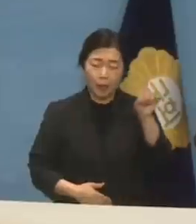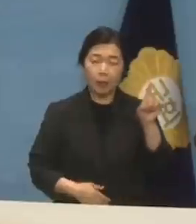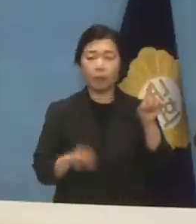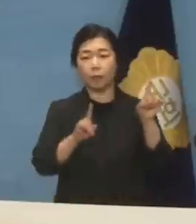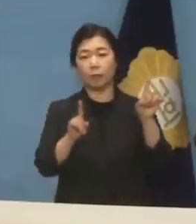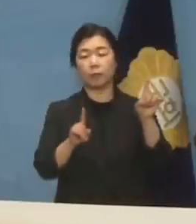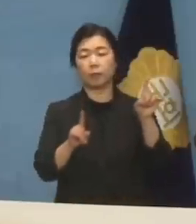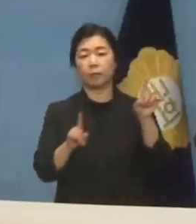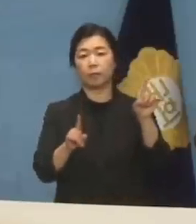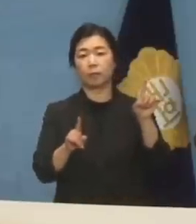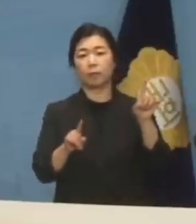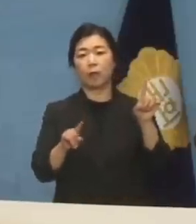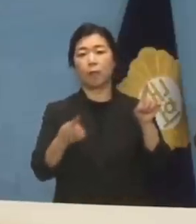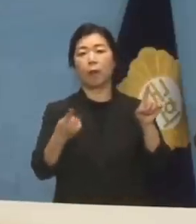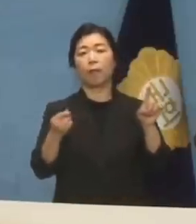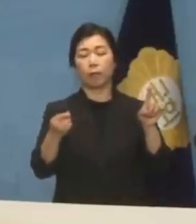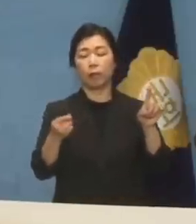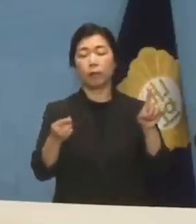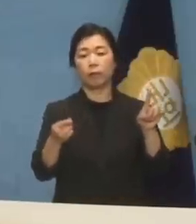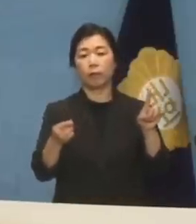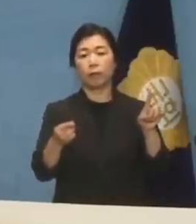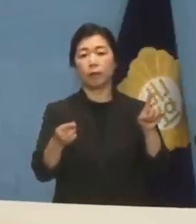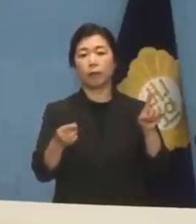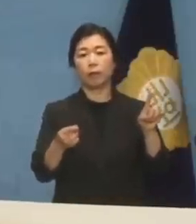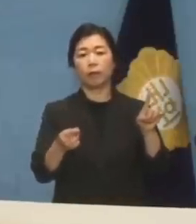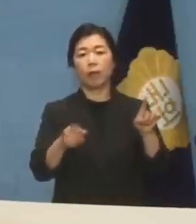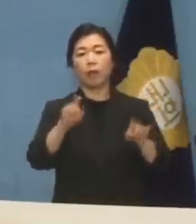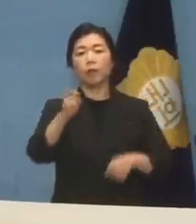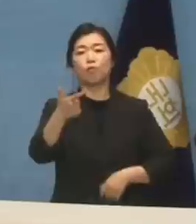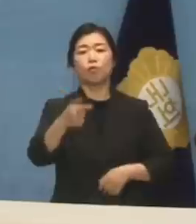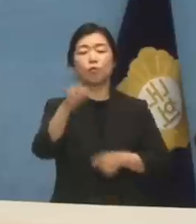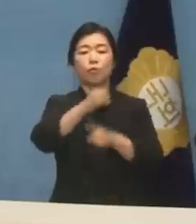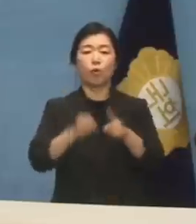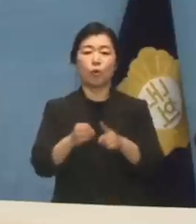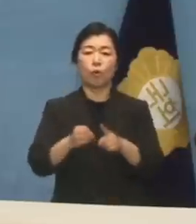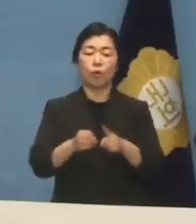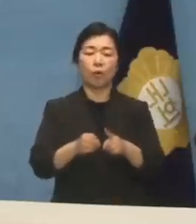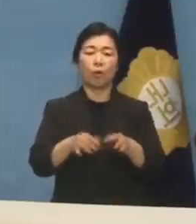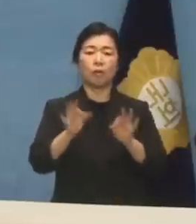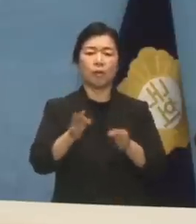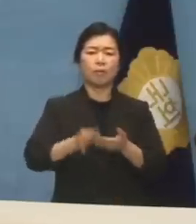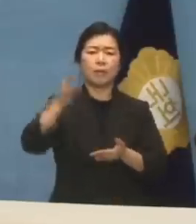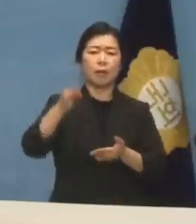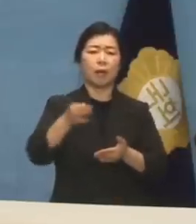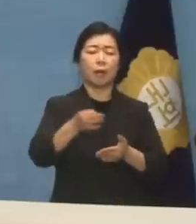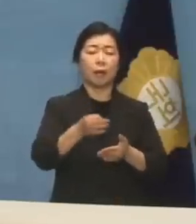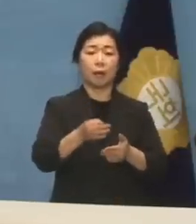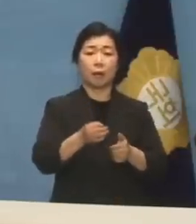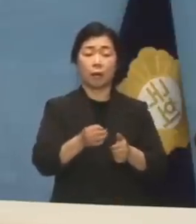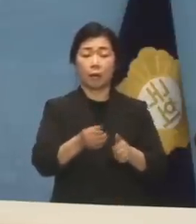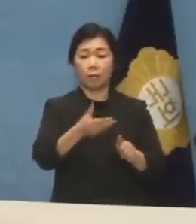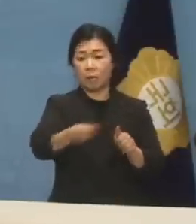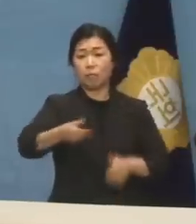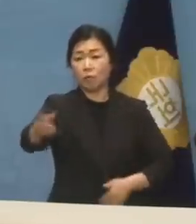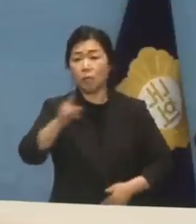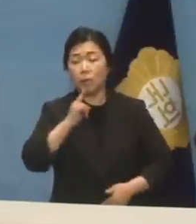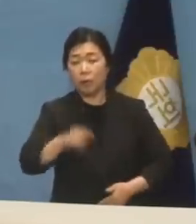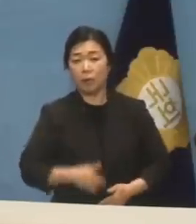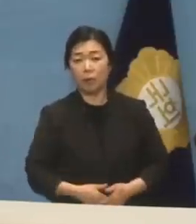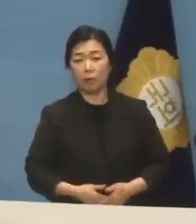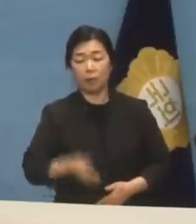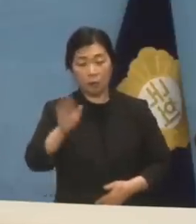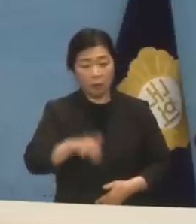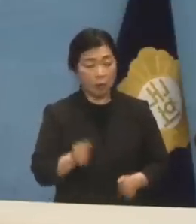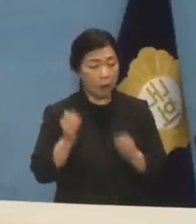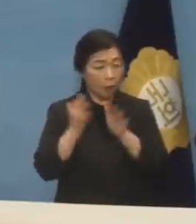분들에게 100만 원을 무려 16%라는 고리대금으로 빌려준다는 건데 그것도 갔더니 줄 서서 갔더니 여러분 50만